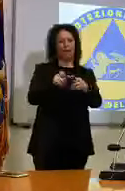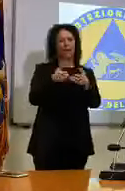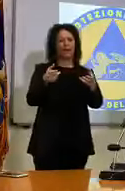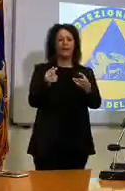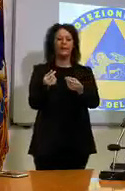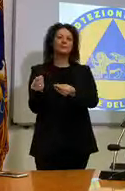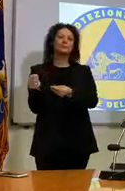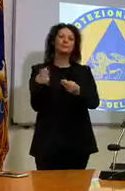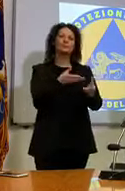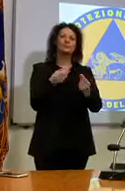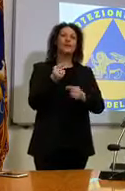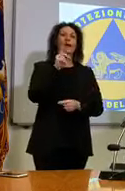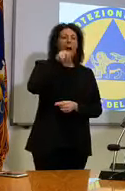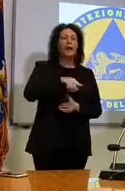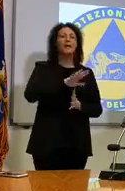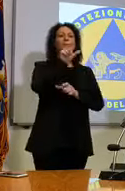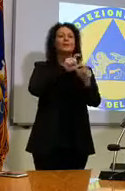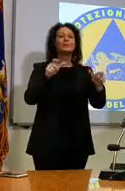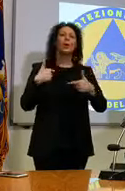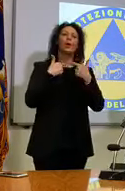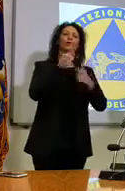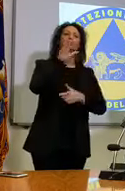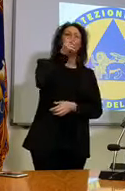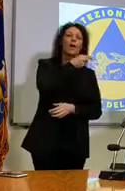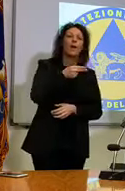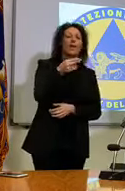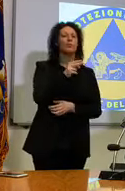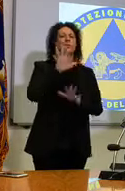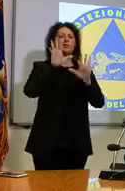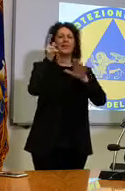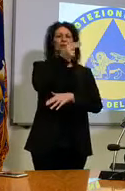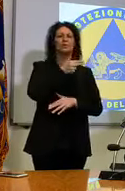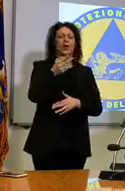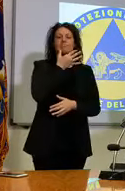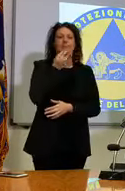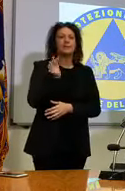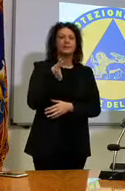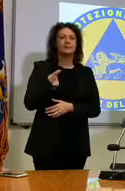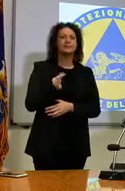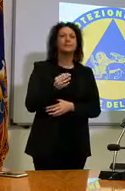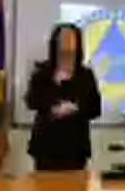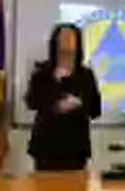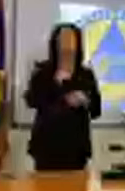di persone che versano 5 euro, 10 euro, direi che è straordinario questo, no?